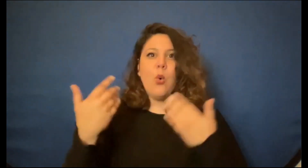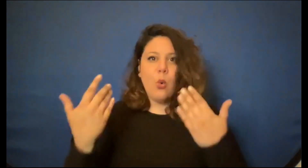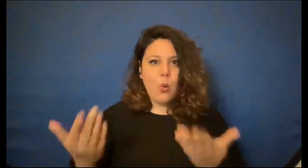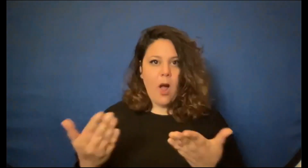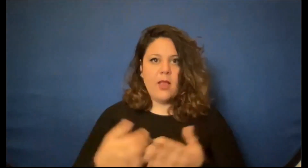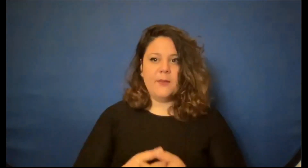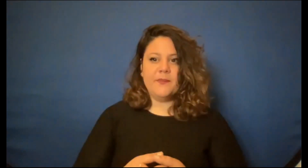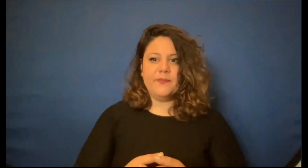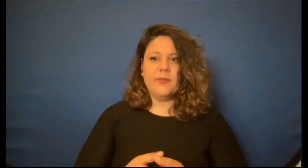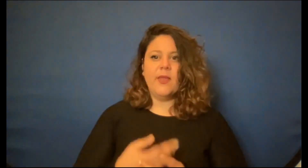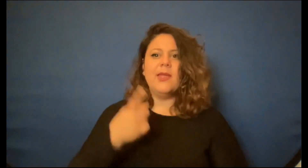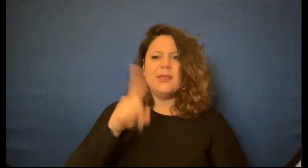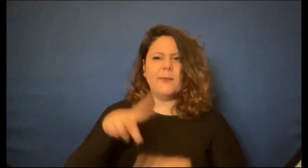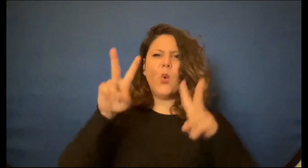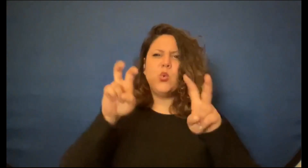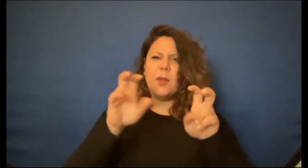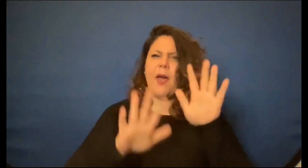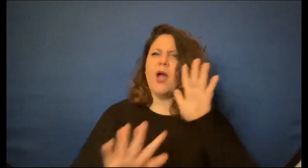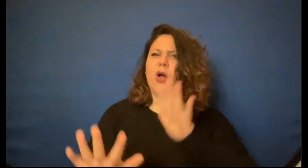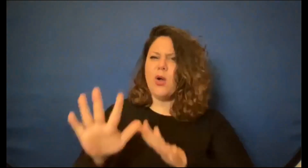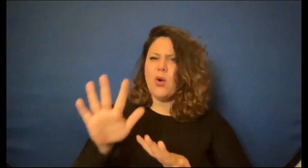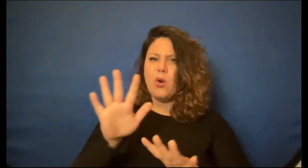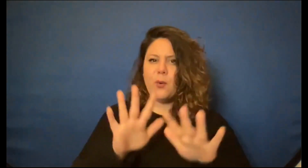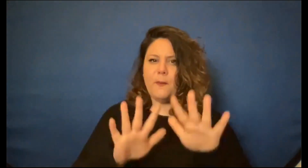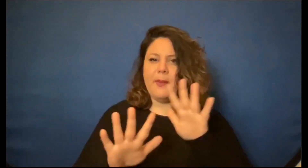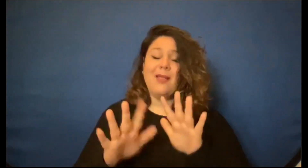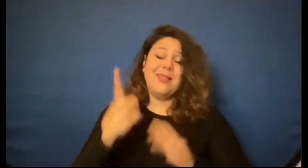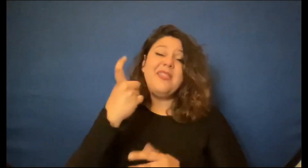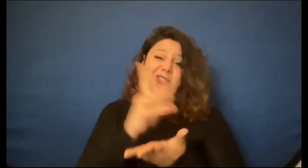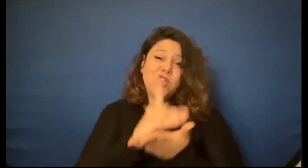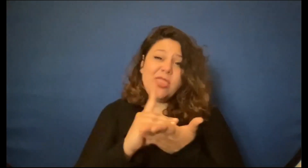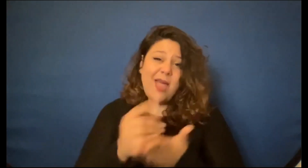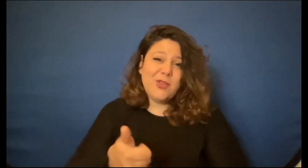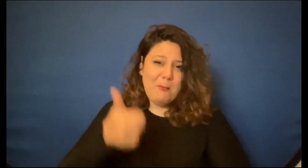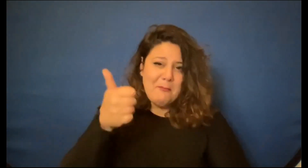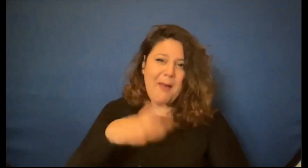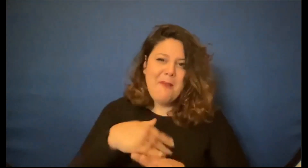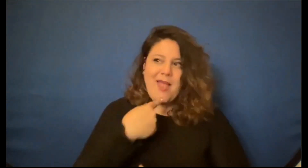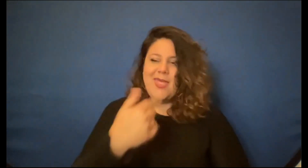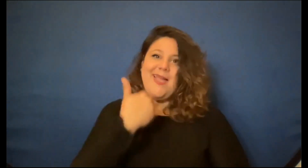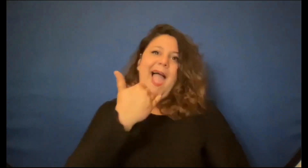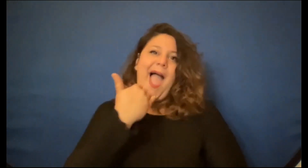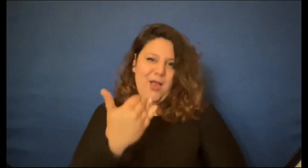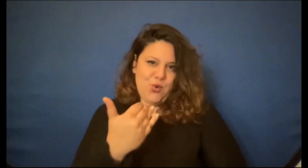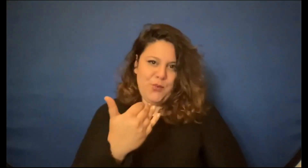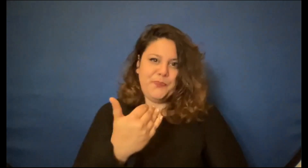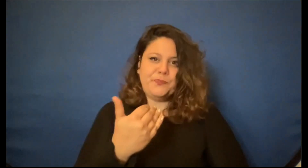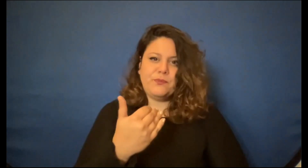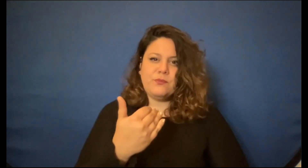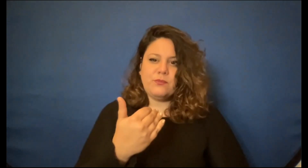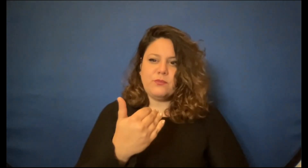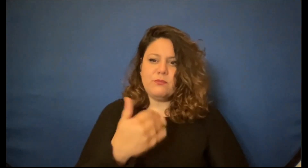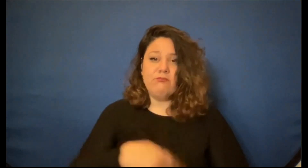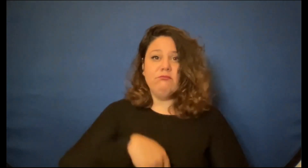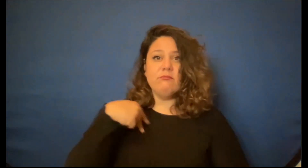suficientemente complejo, que quizás necesitaba un poco más de datos para decirle algo nuevo. En general, yo he de